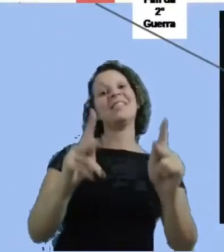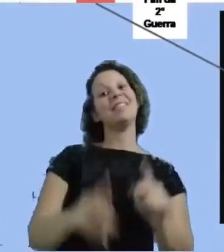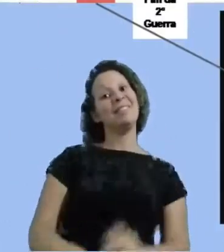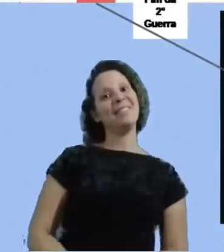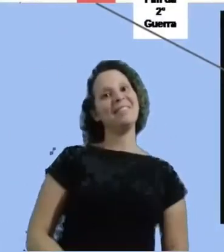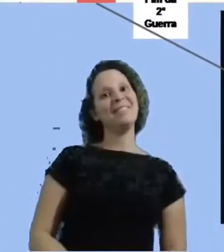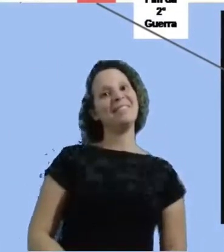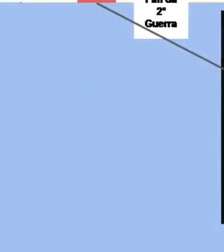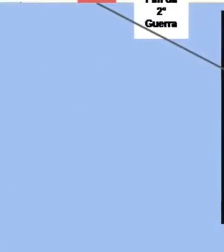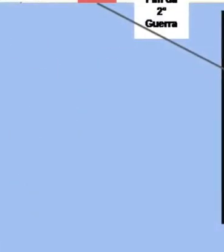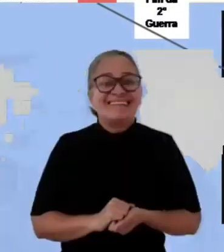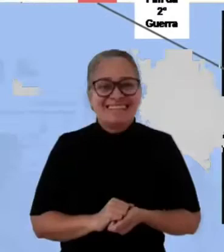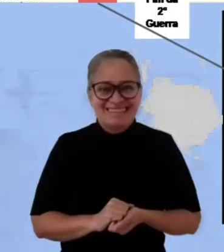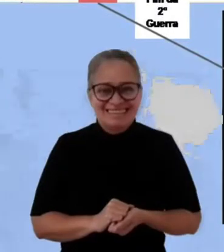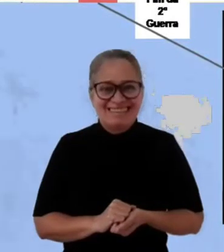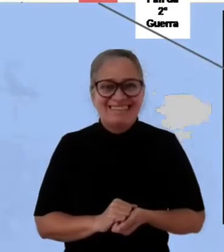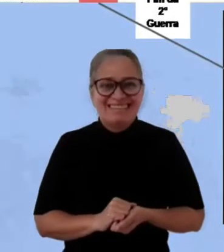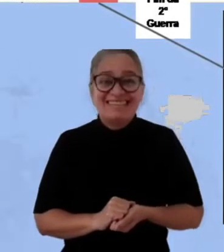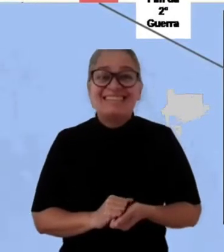hoje.